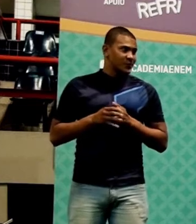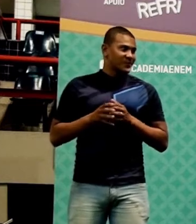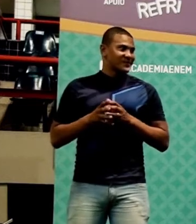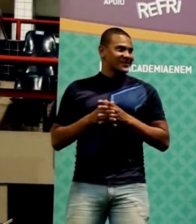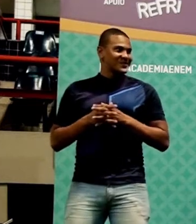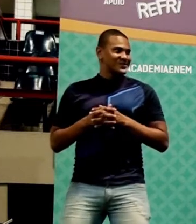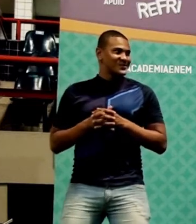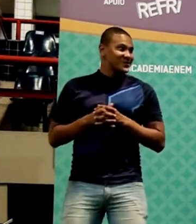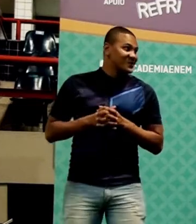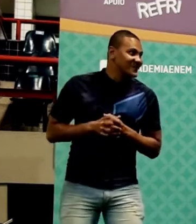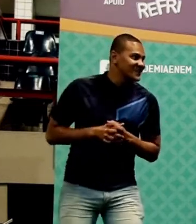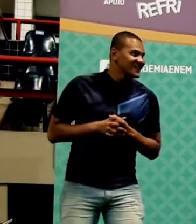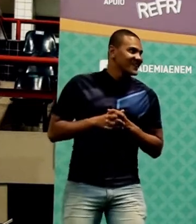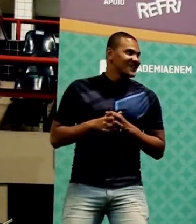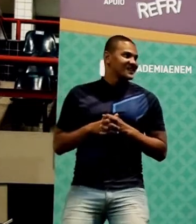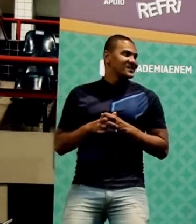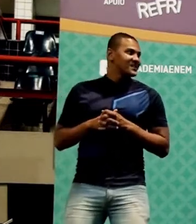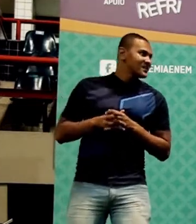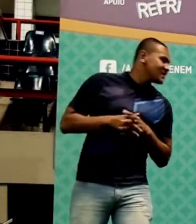mais lindas.